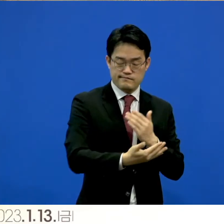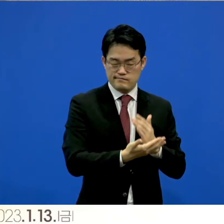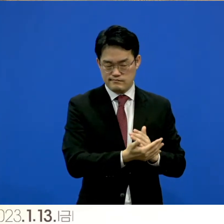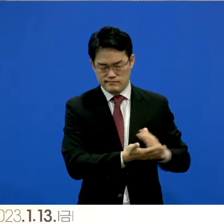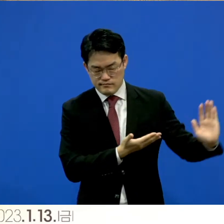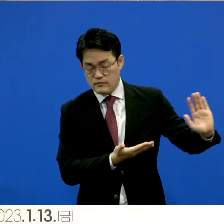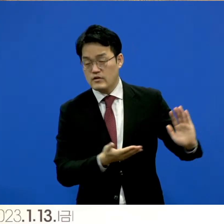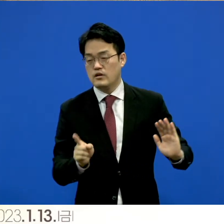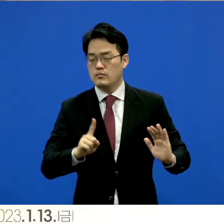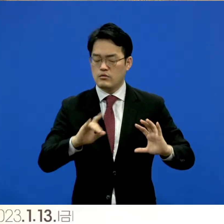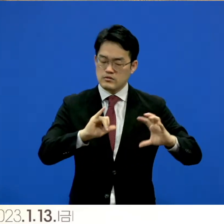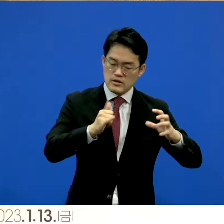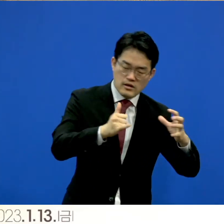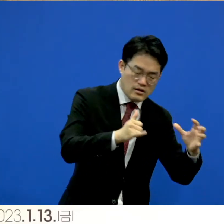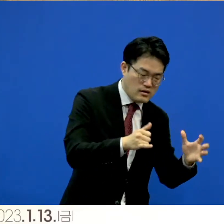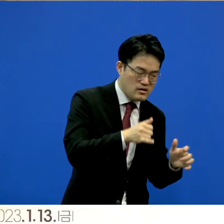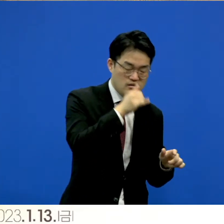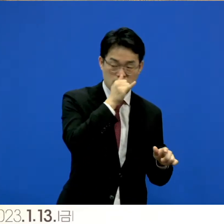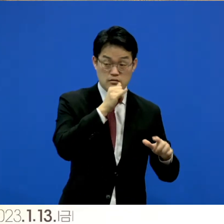구분합니다.